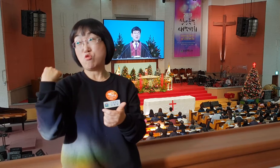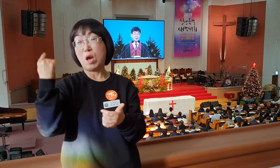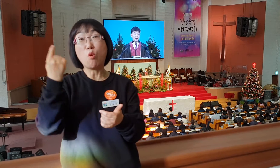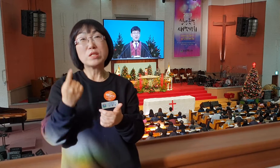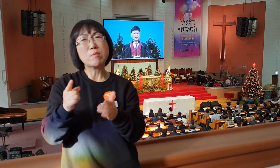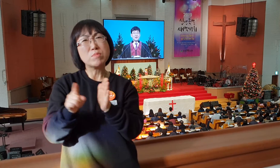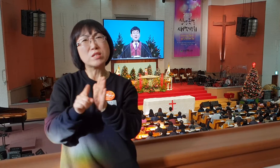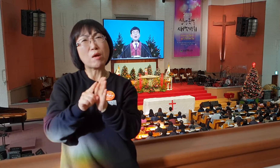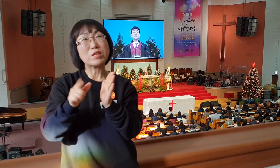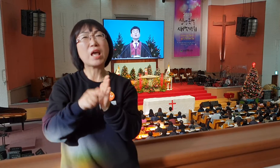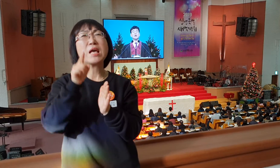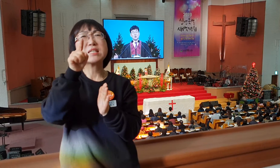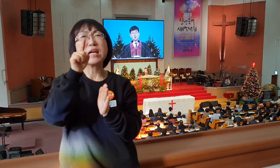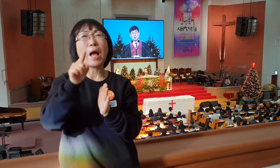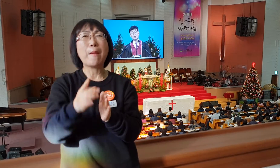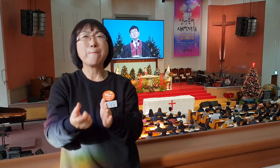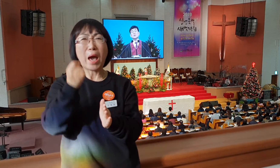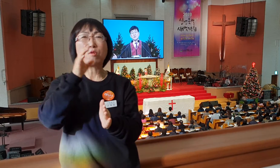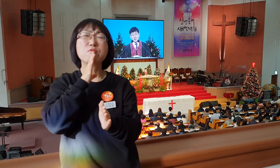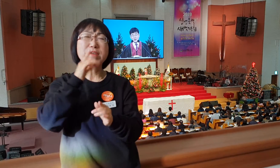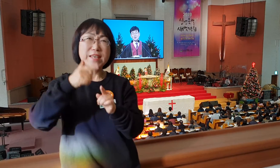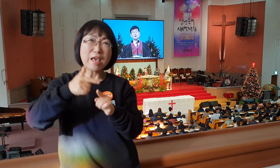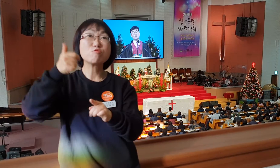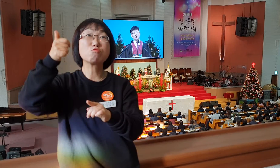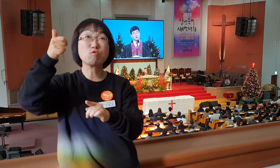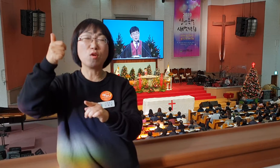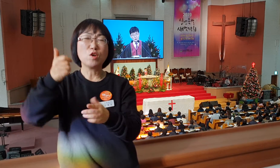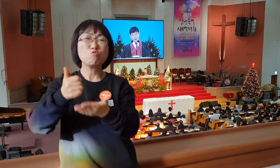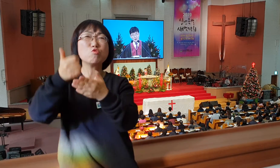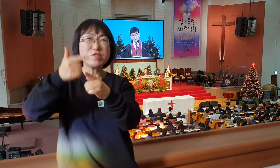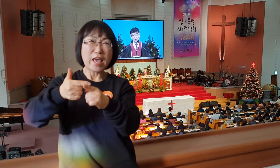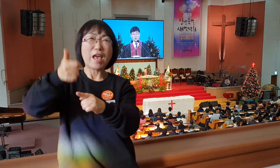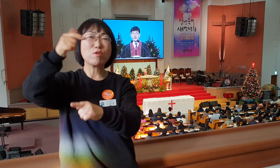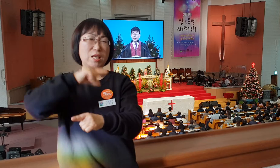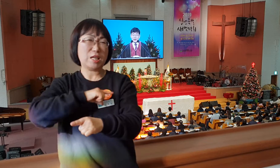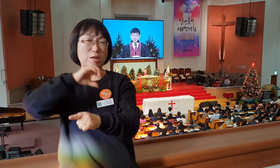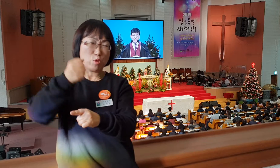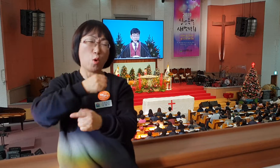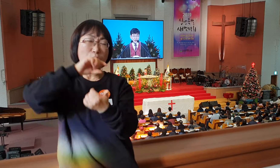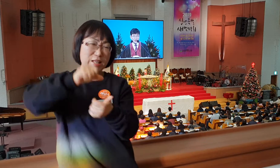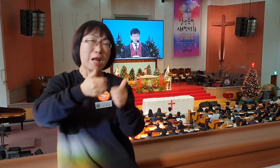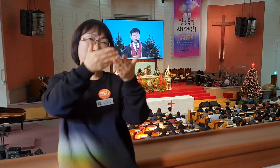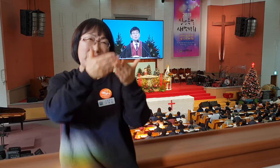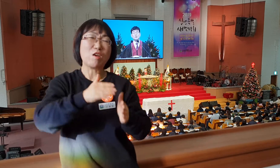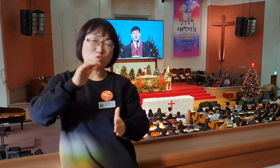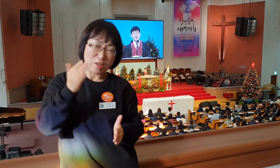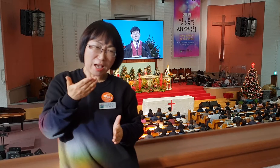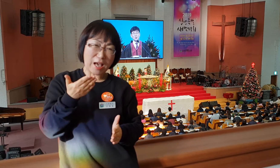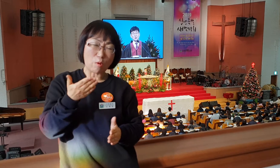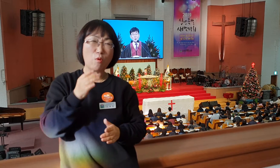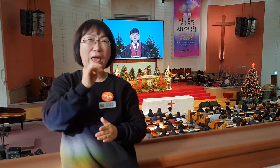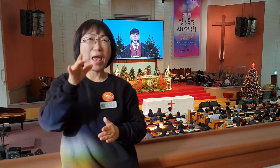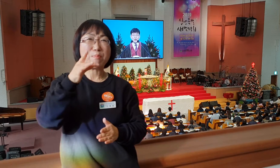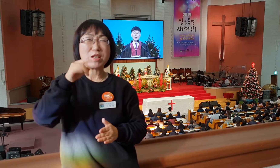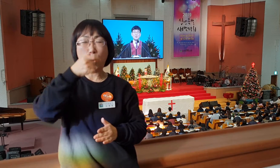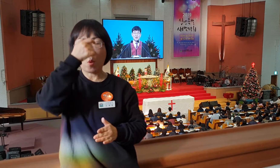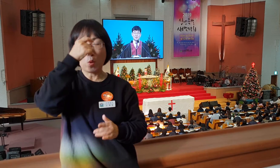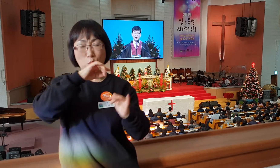일을 믿으라고 했는데 그이가 바로 예수고 이제는 주 예수의 이름으로 세례를 받아야 된다고 에베소